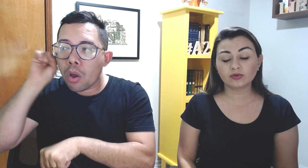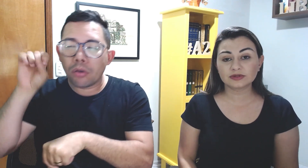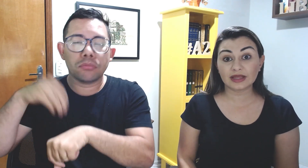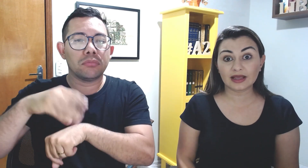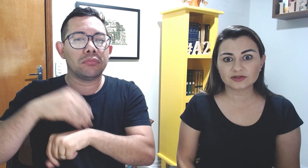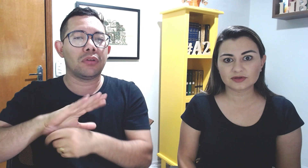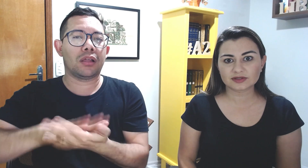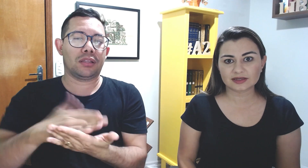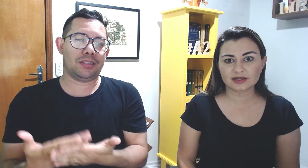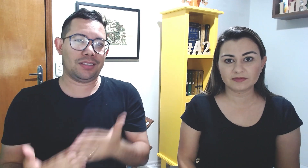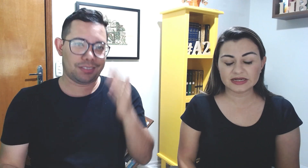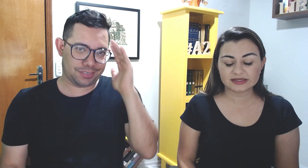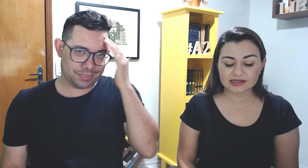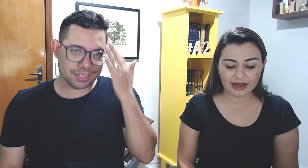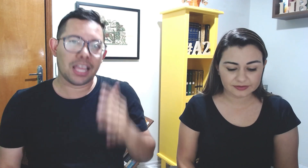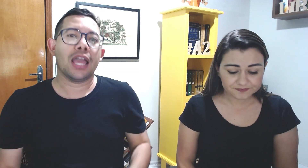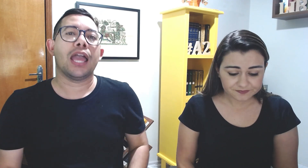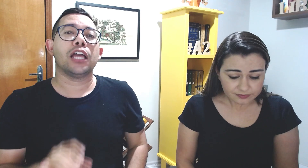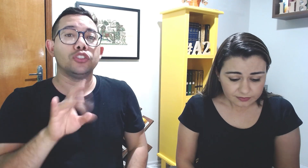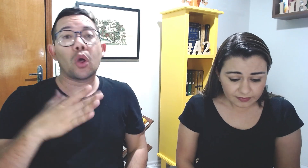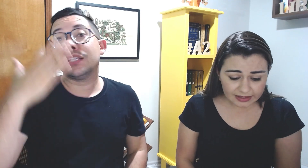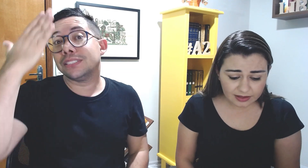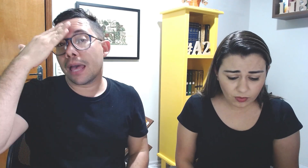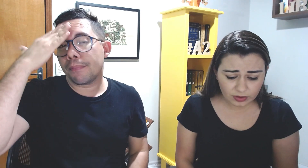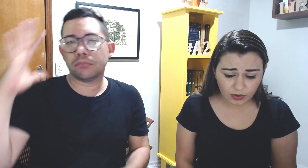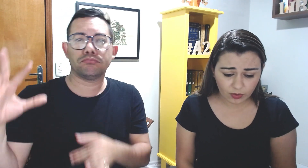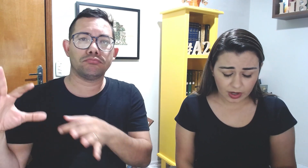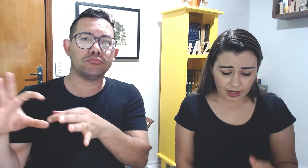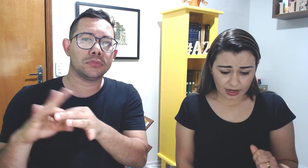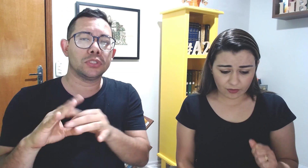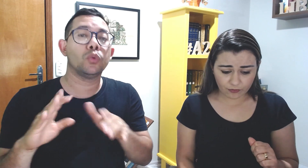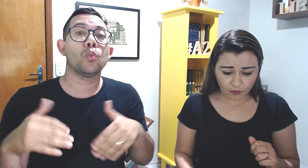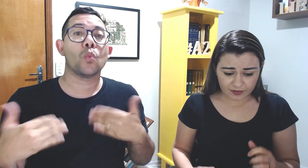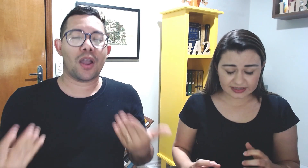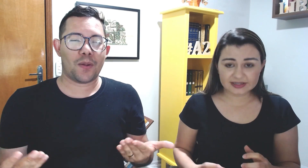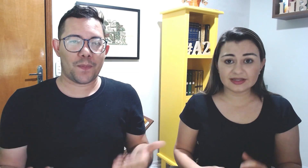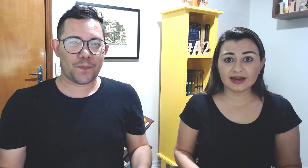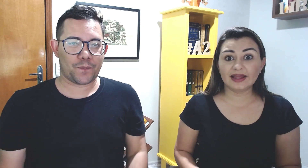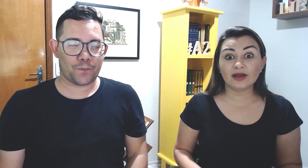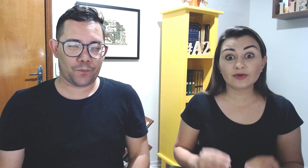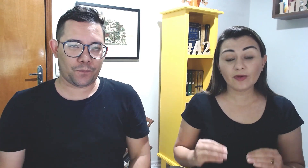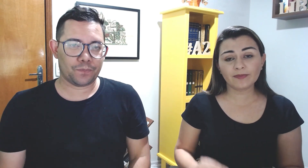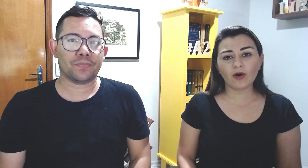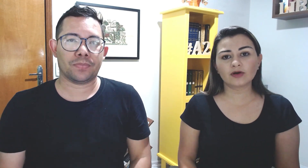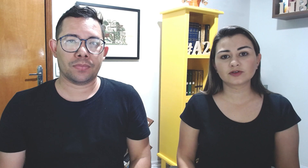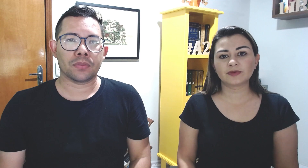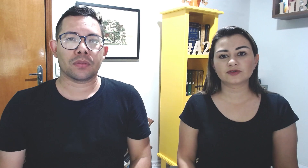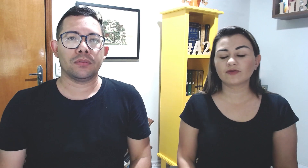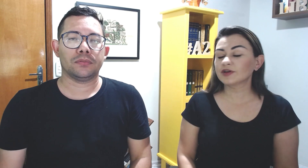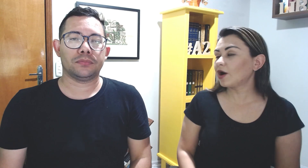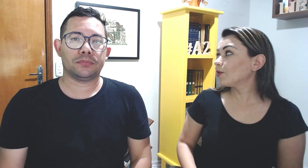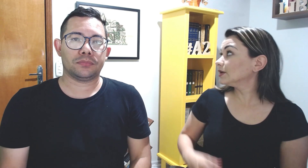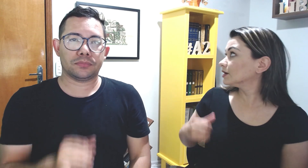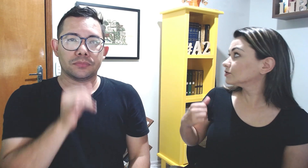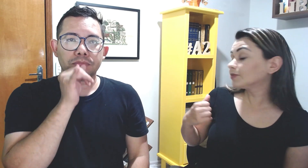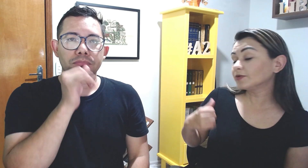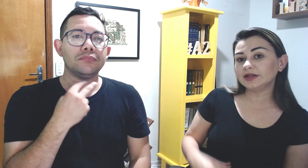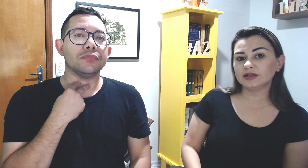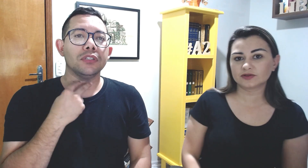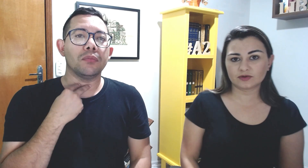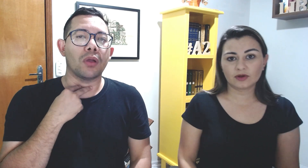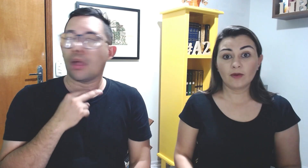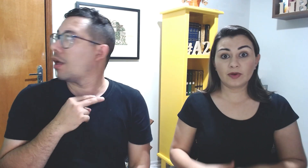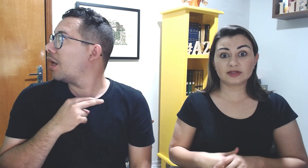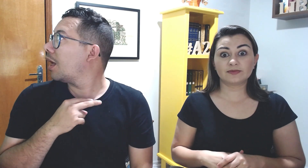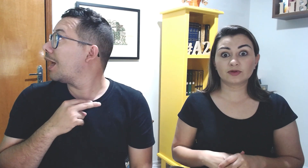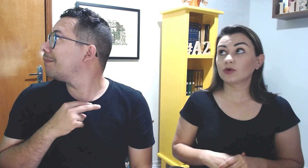o contexto que está sendo ministrado. Então, quando eu vou fazer esse delay, eu não posso, pessoal, ficar olhando para o